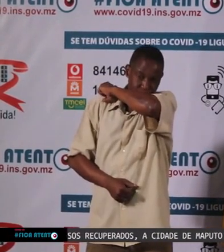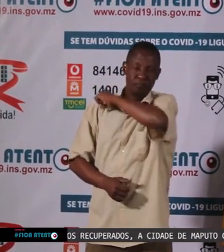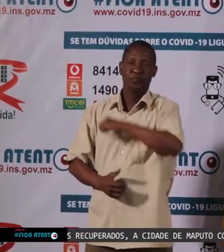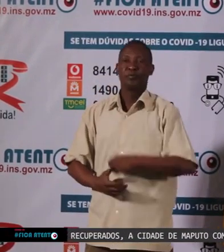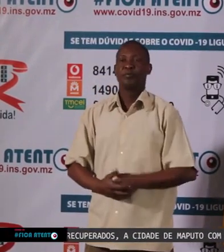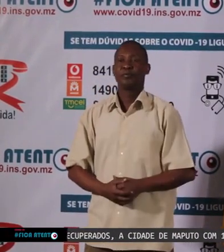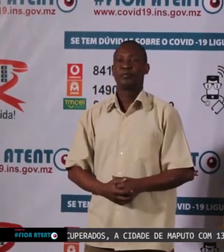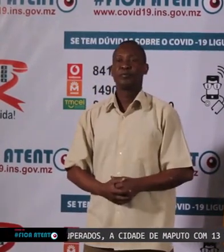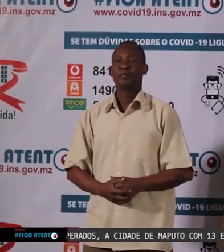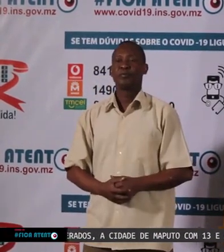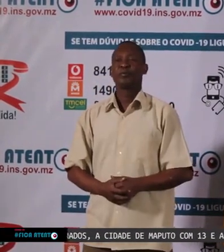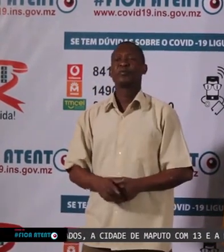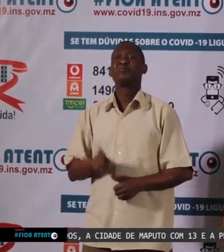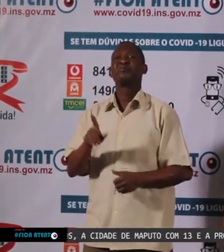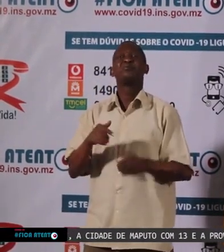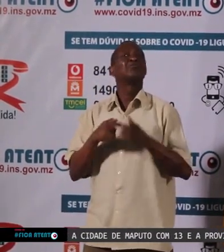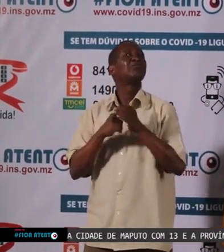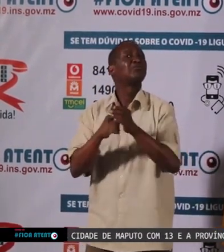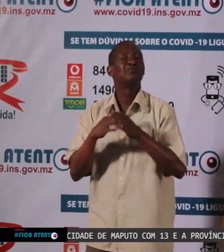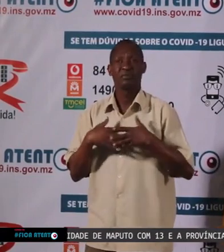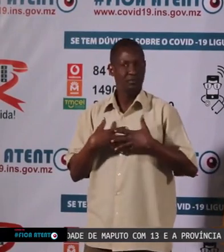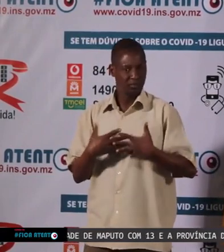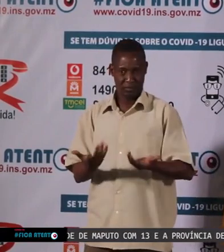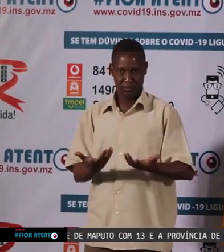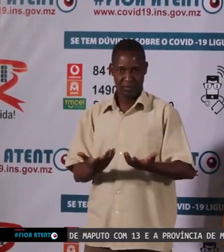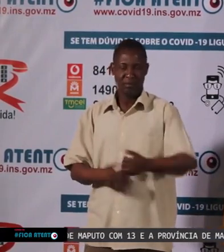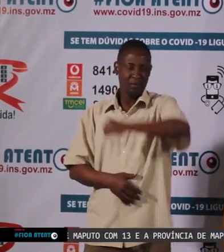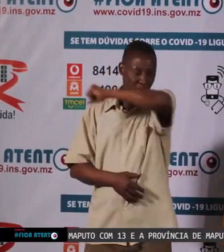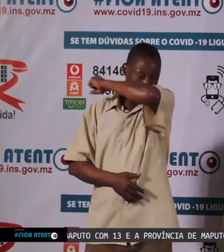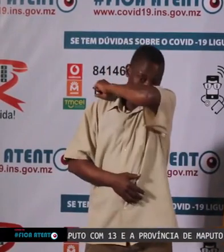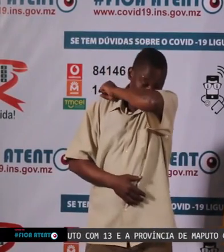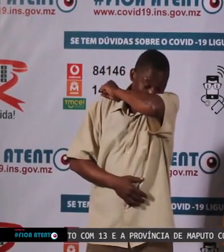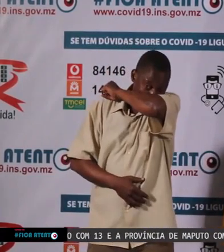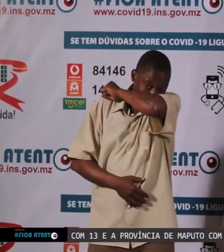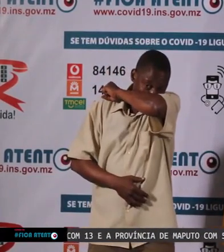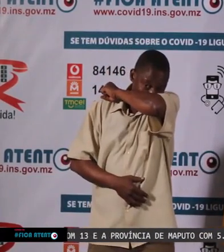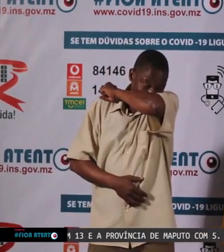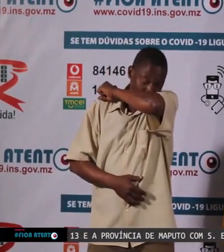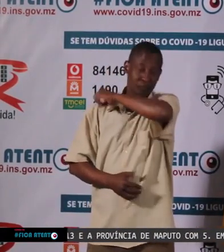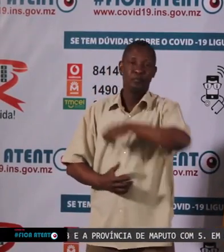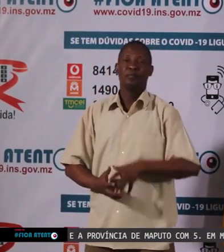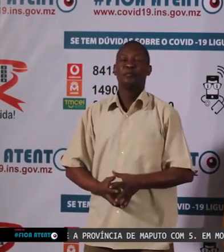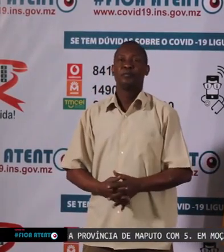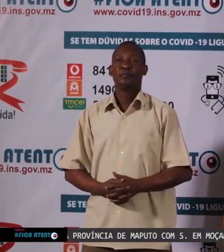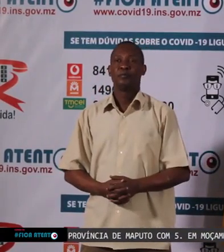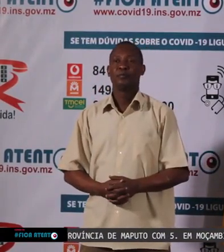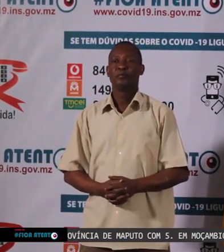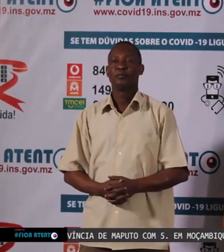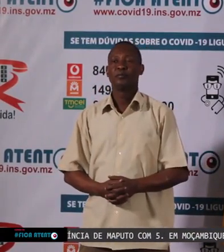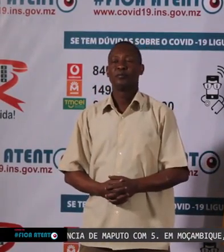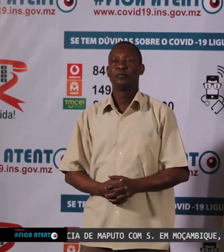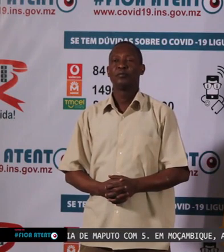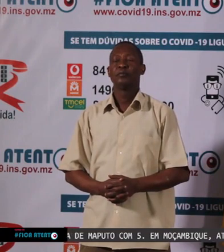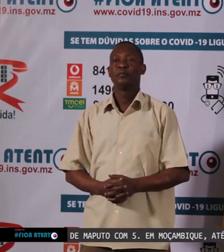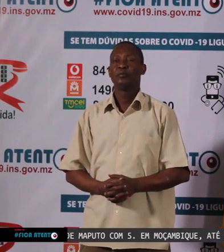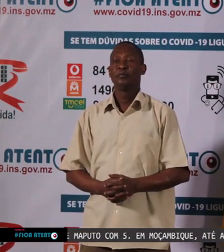da tosse, isto é, cobrir a boca e o nariz e fazê-lo desta forma. Se não